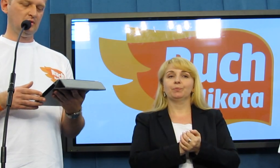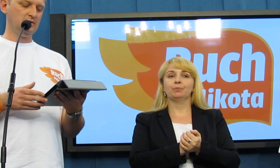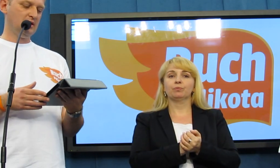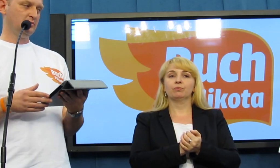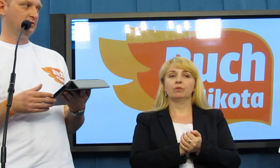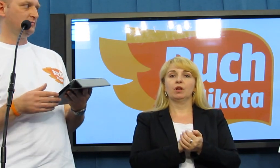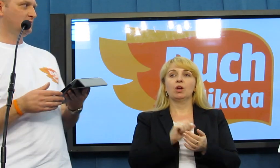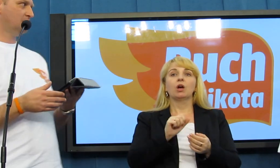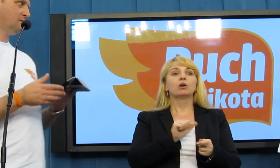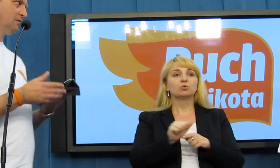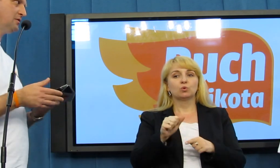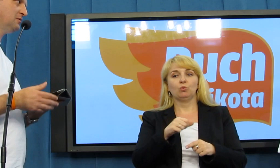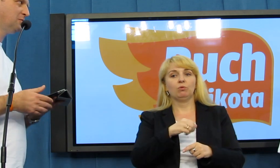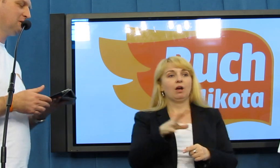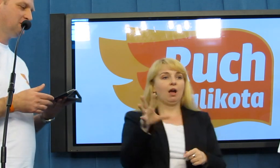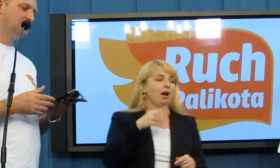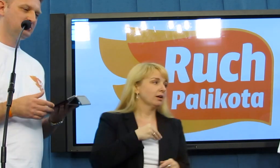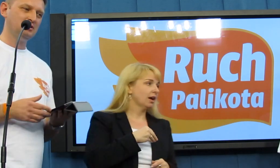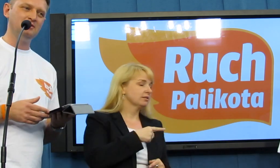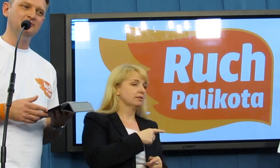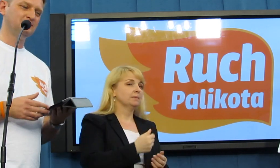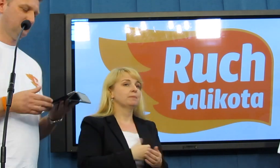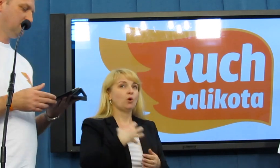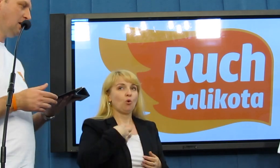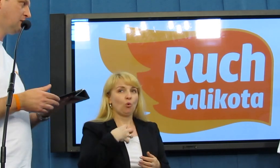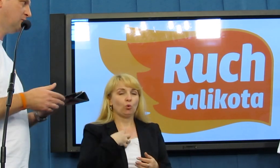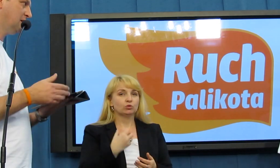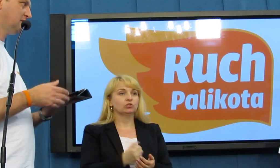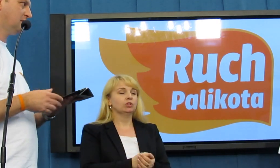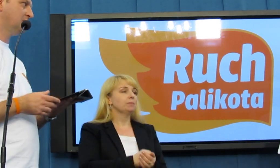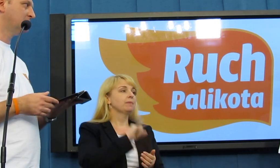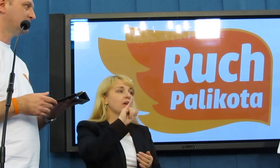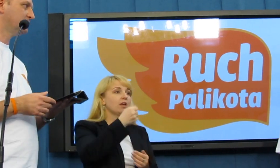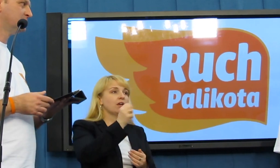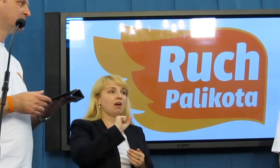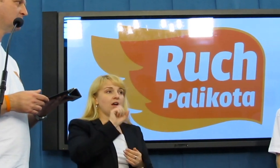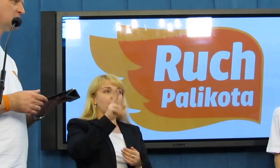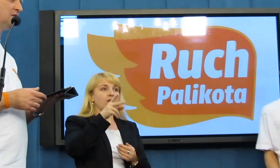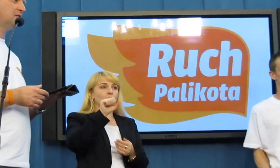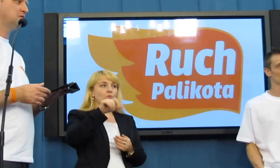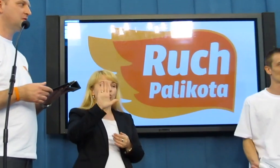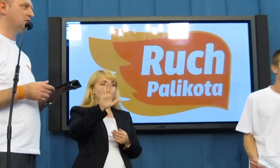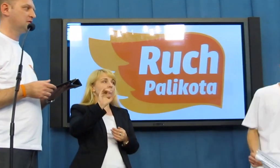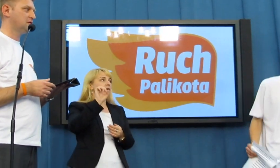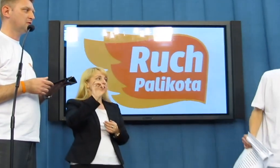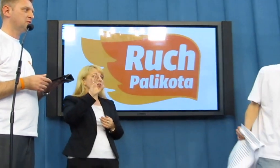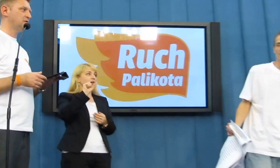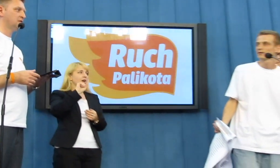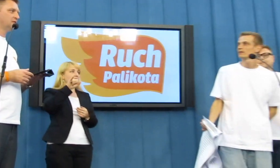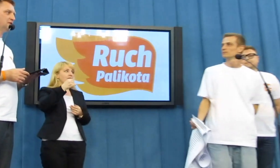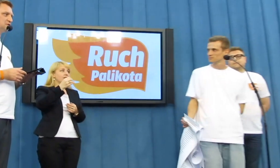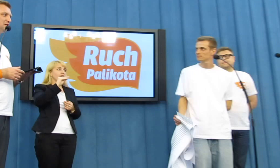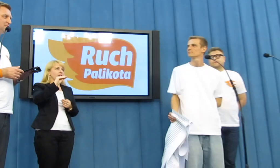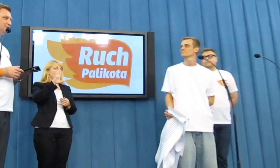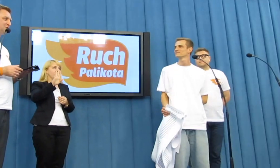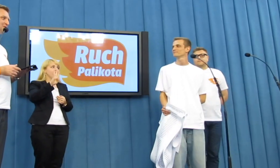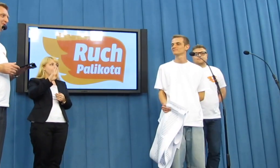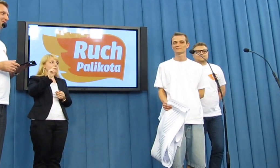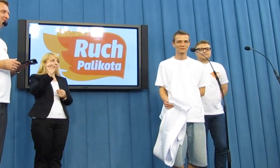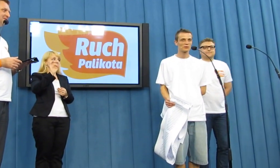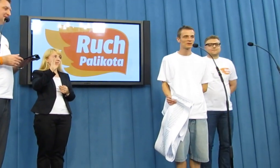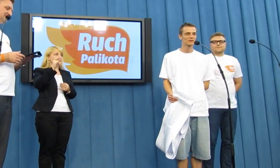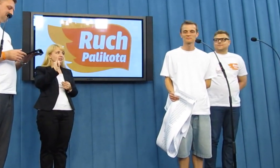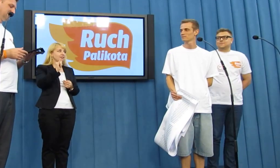Są z nami nasi wspaniali goście, Jakub Gajewski, przedstawiciel wolnych konopi, jeszcze na